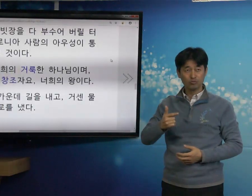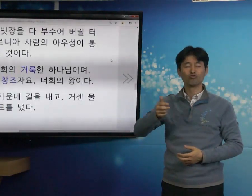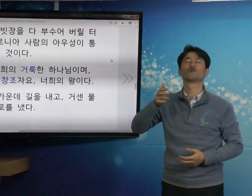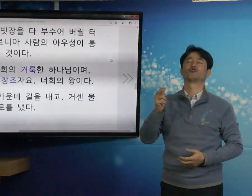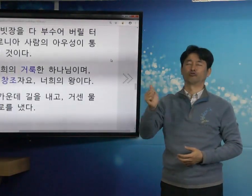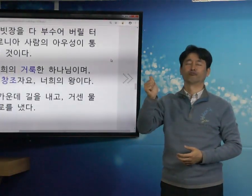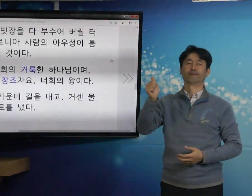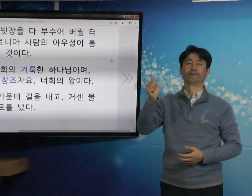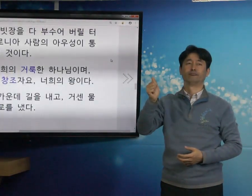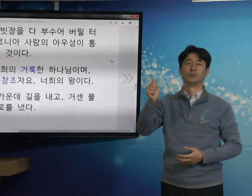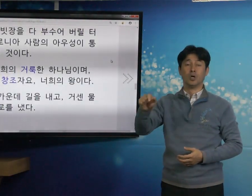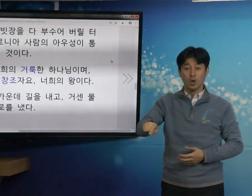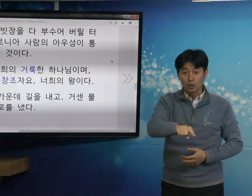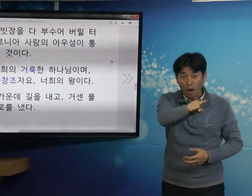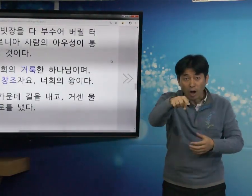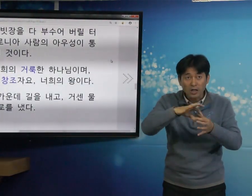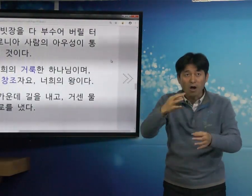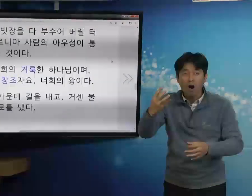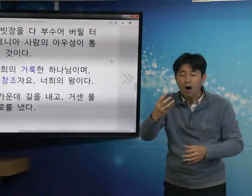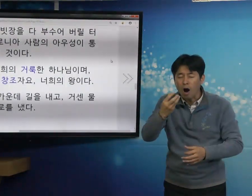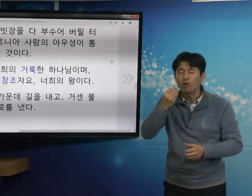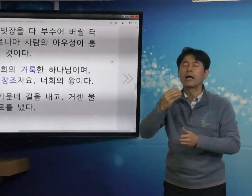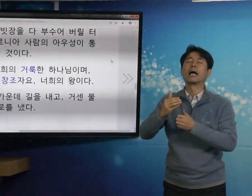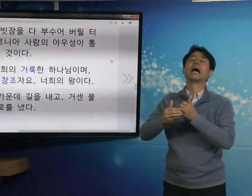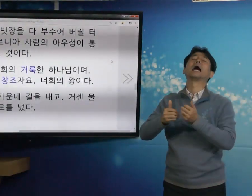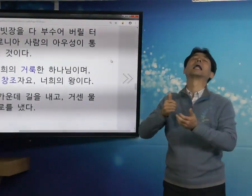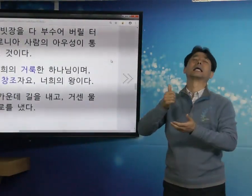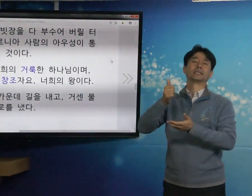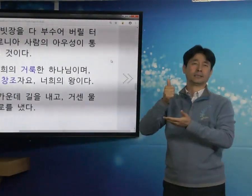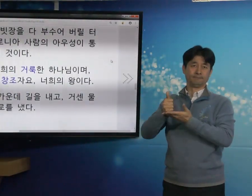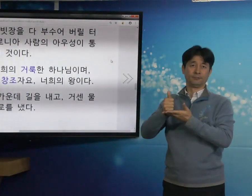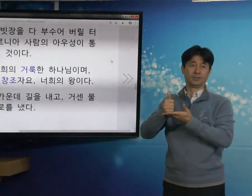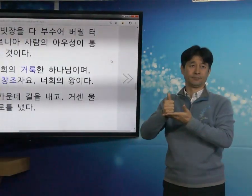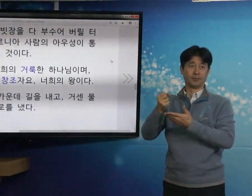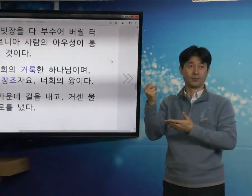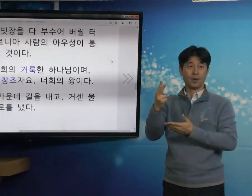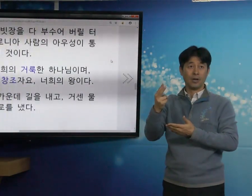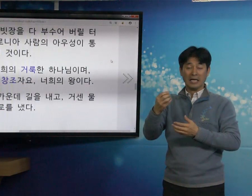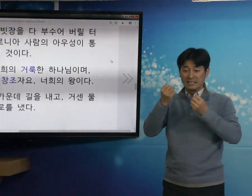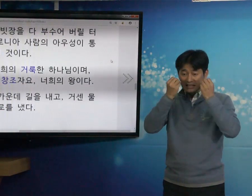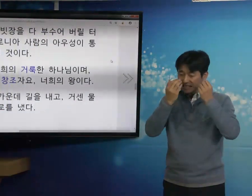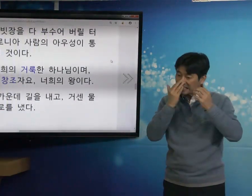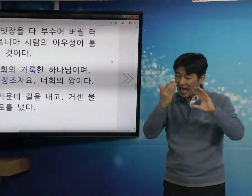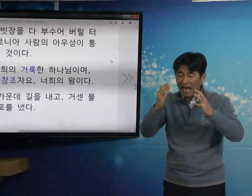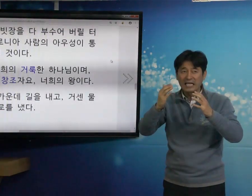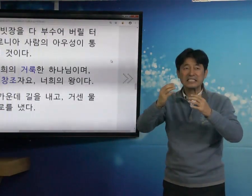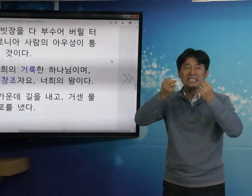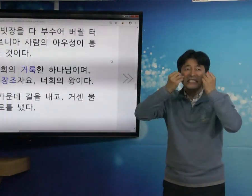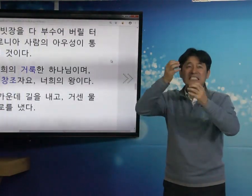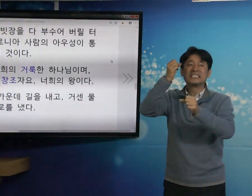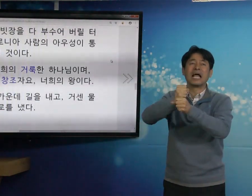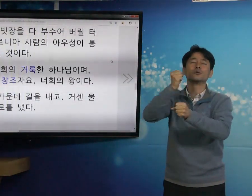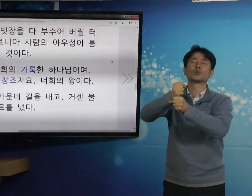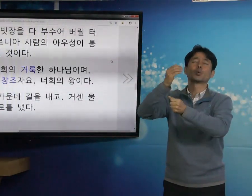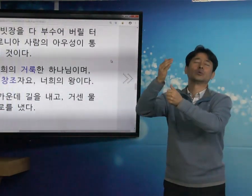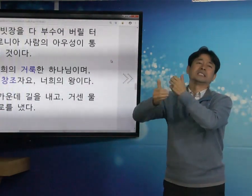나는 주 너희의 거룩한 하나님이며 이스라엘의